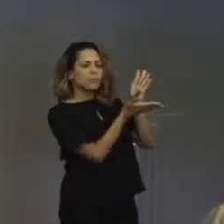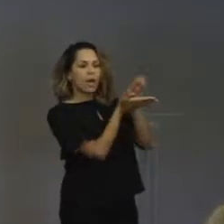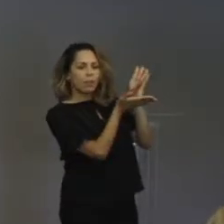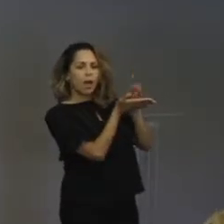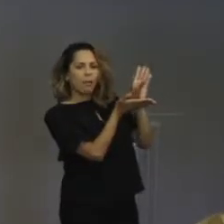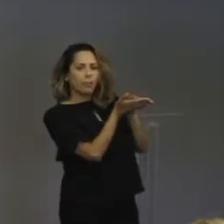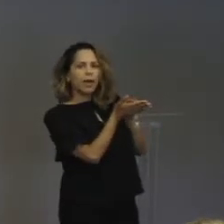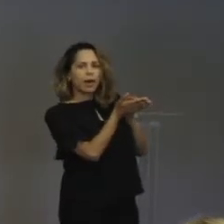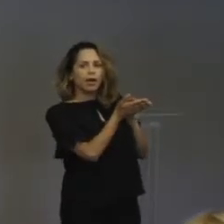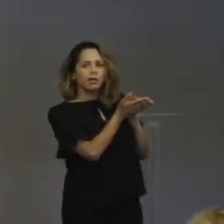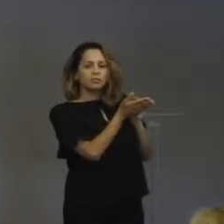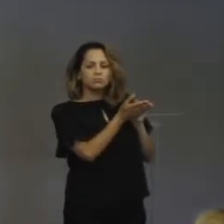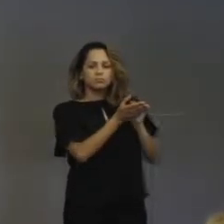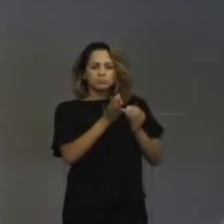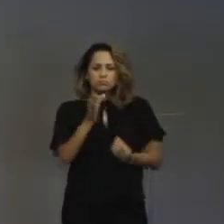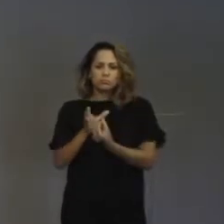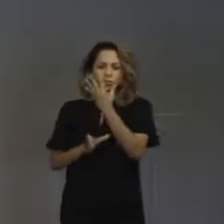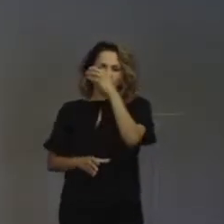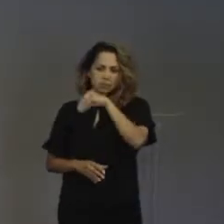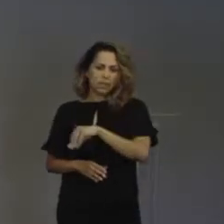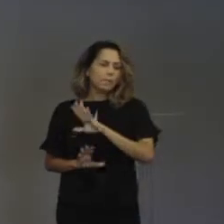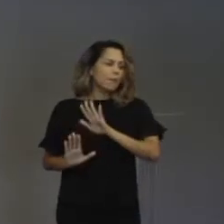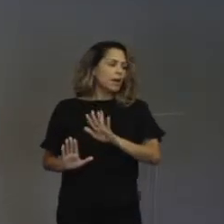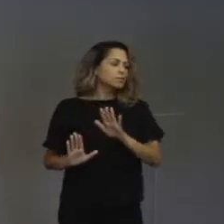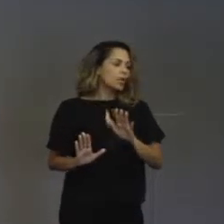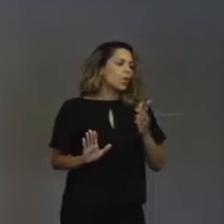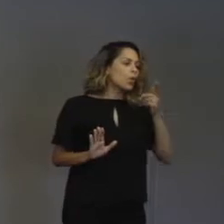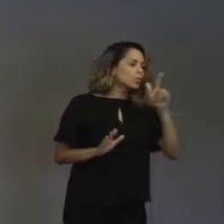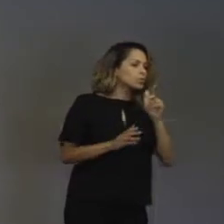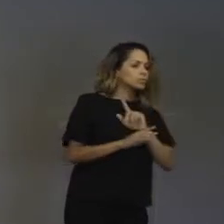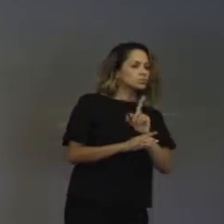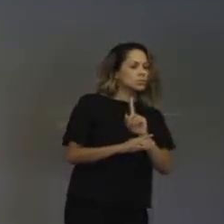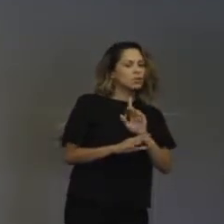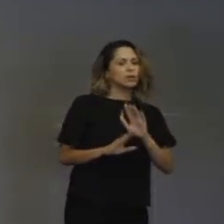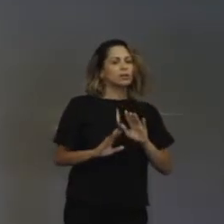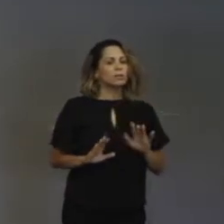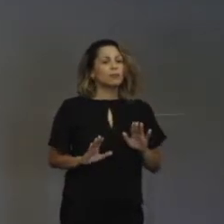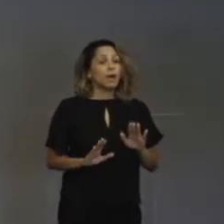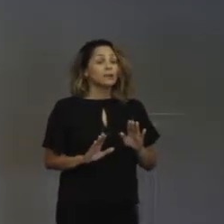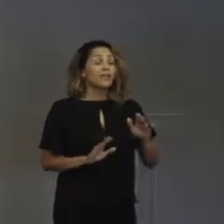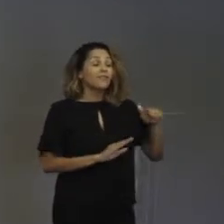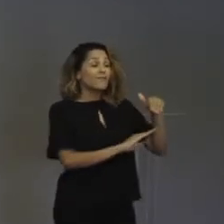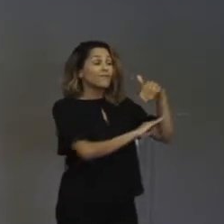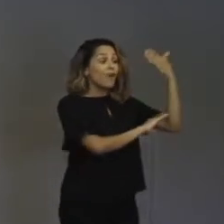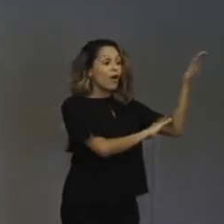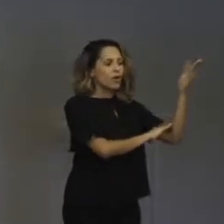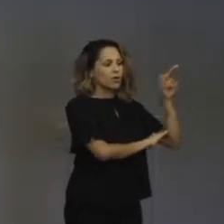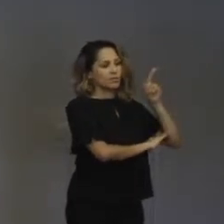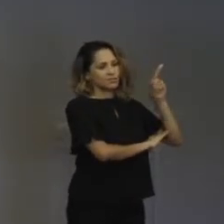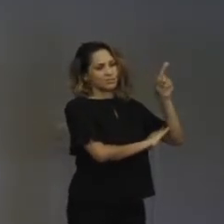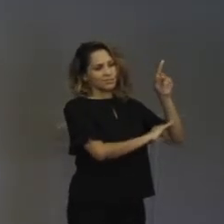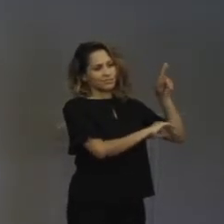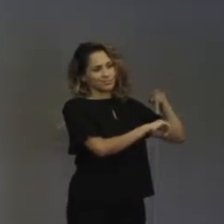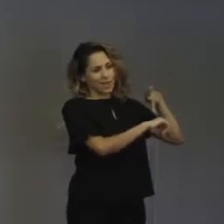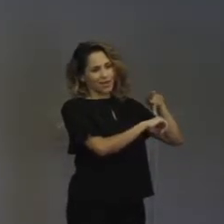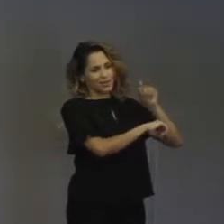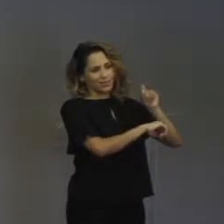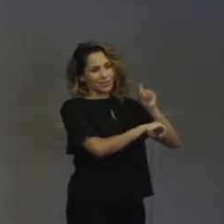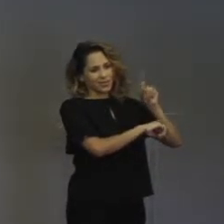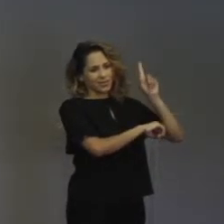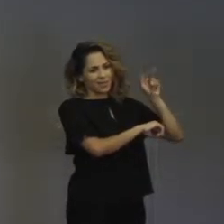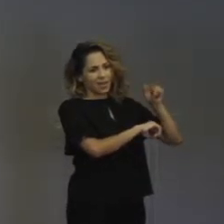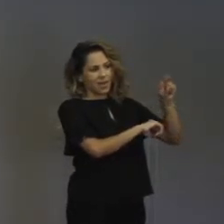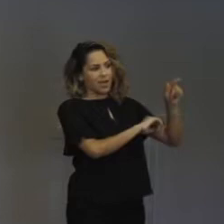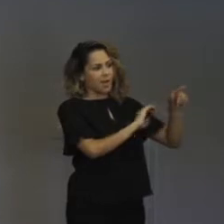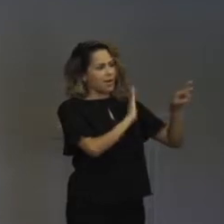O que lá de fora acontece é que, de fato, a intermodalidade é regra e não é exceção. Aqui ela tende a ser